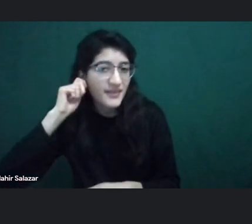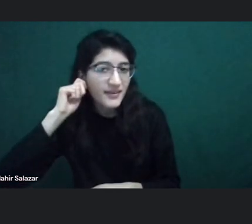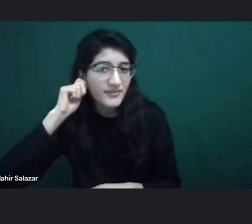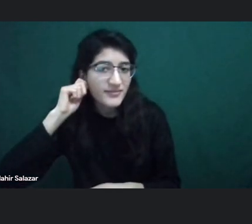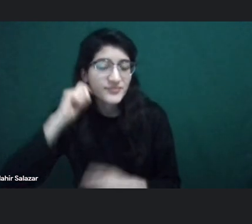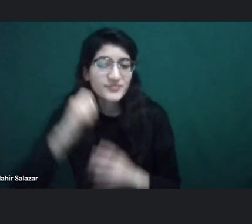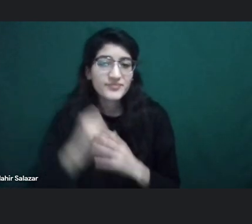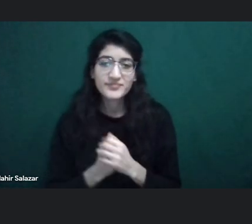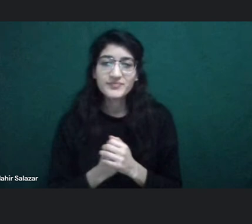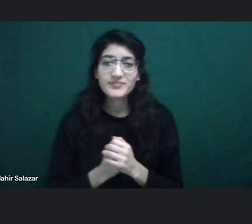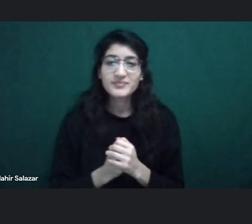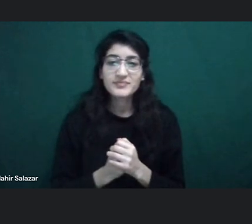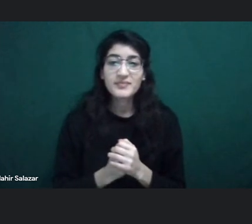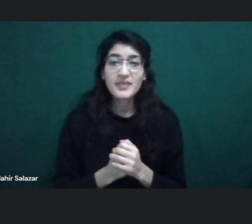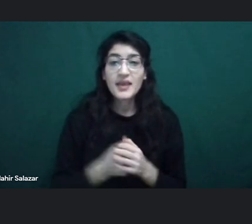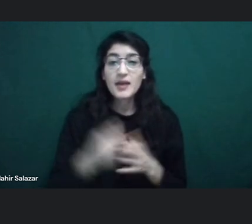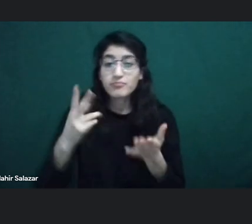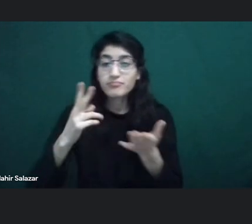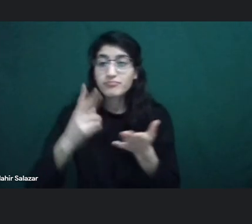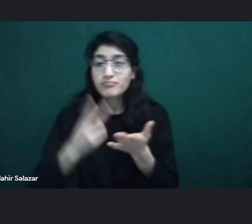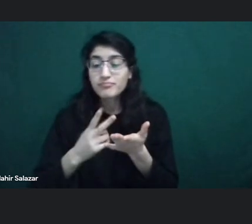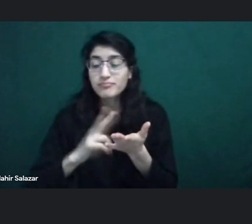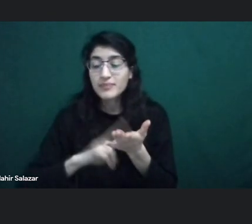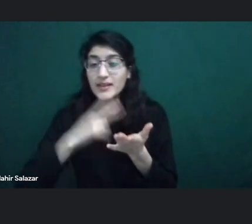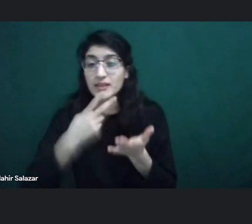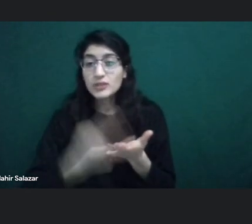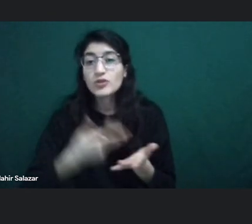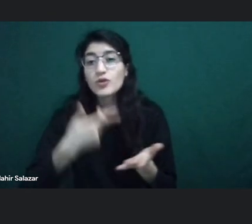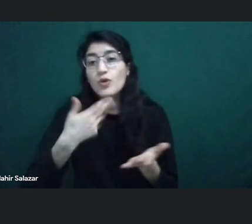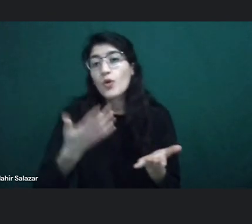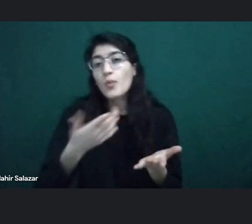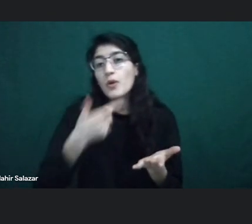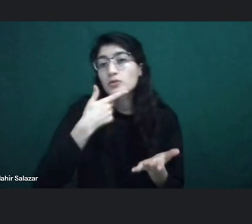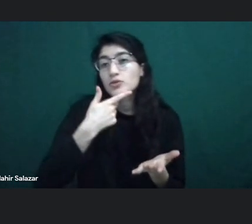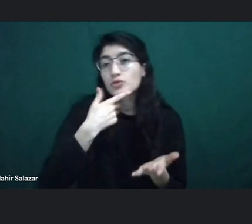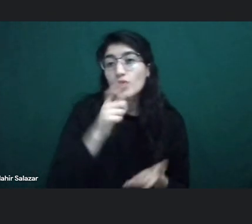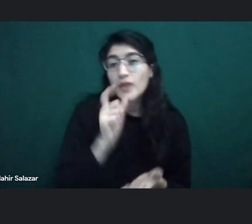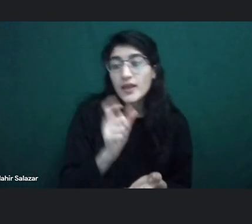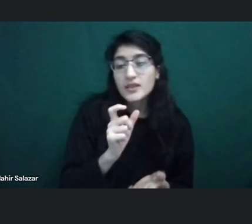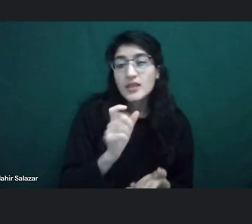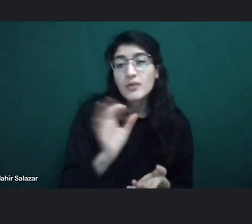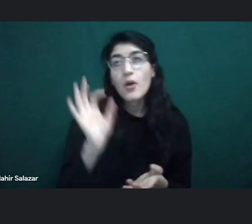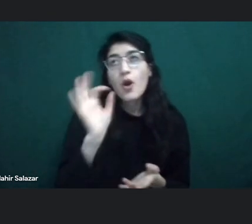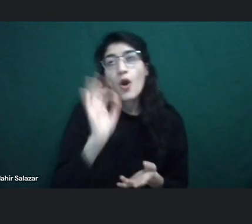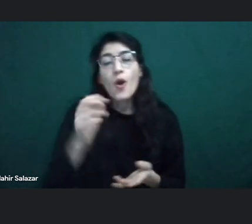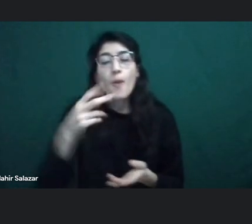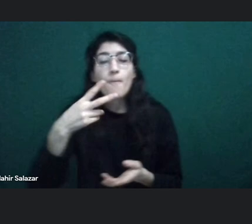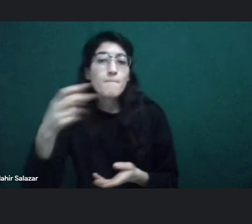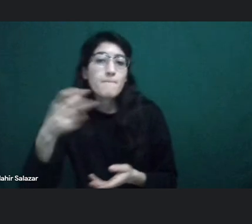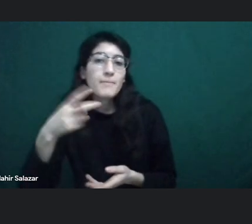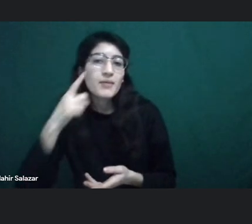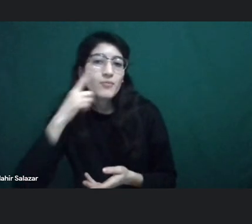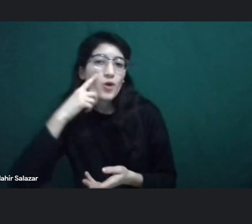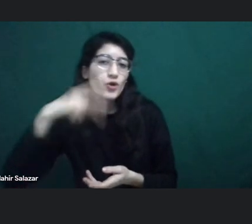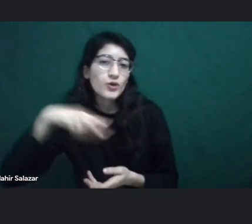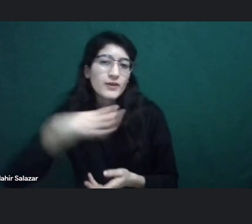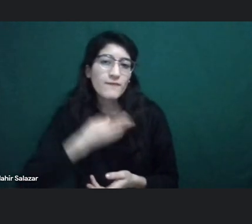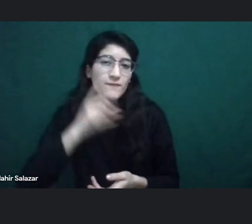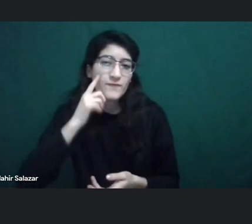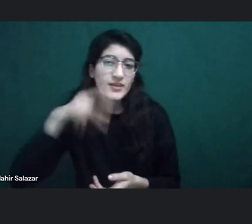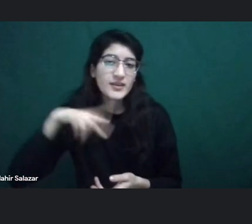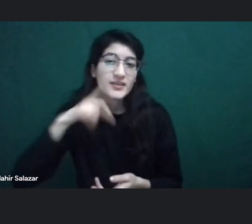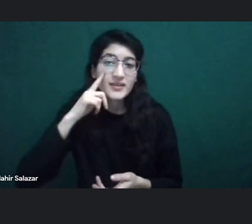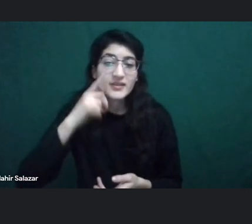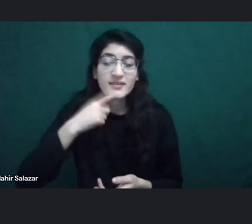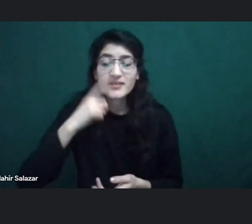o generalmente muchas más veces la van a traducir en infinitivo con otras preposiciones, ¿sí? Entonces,